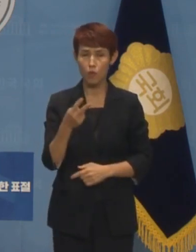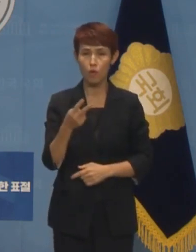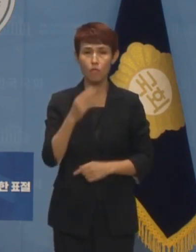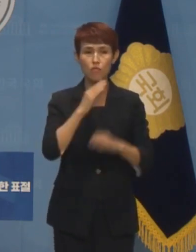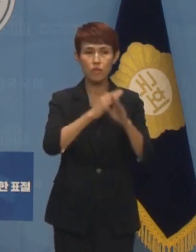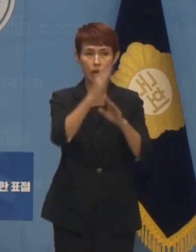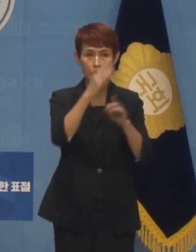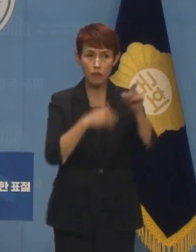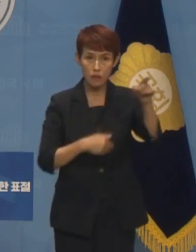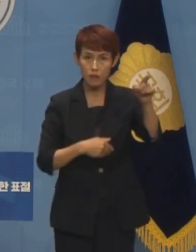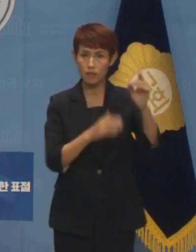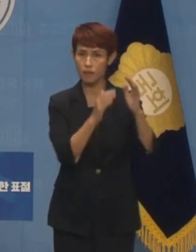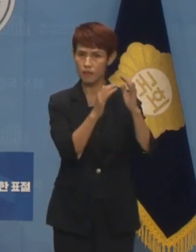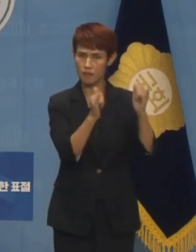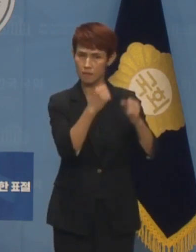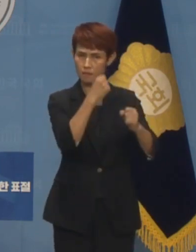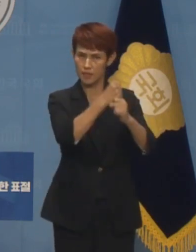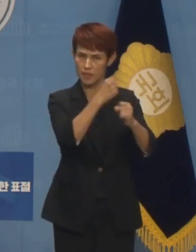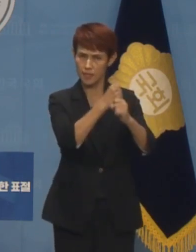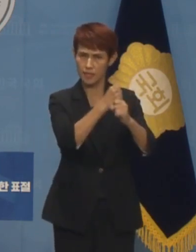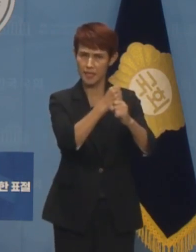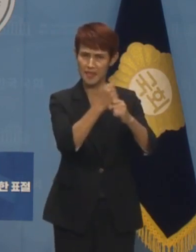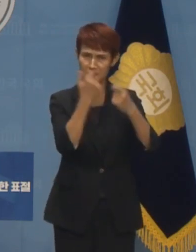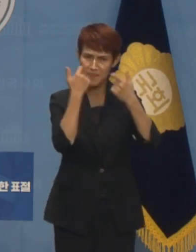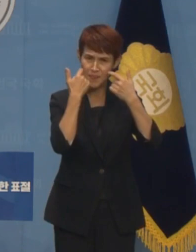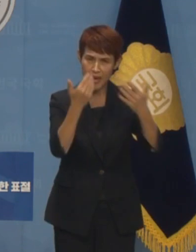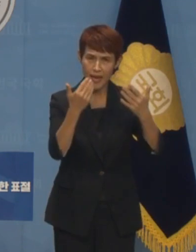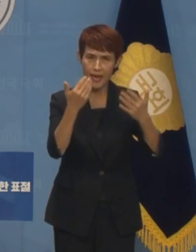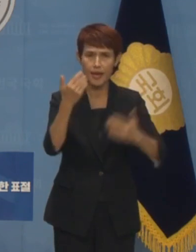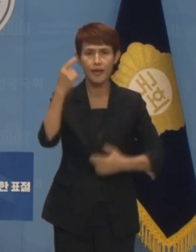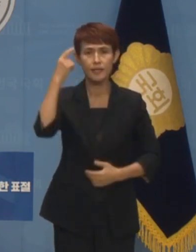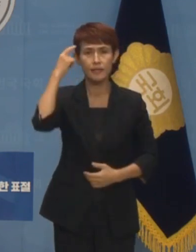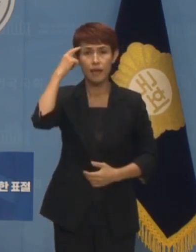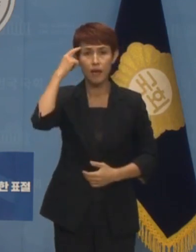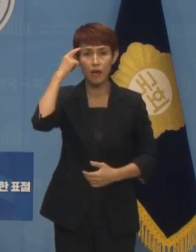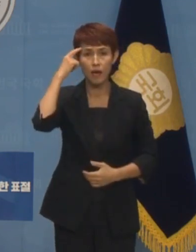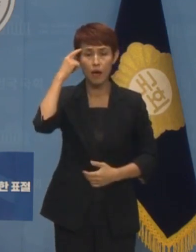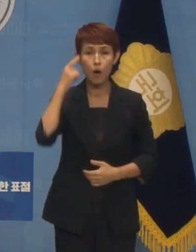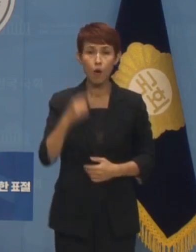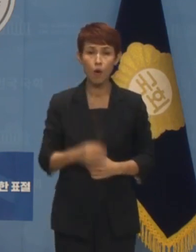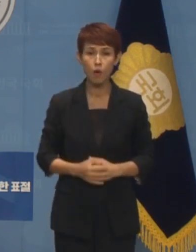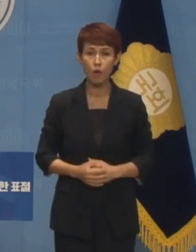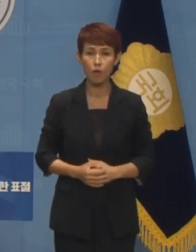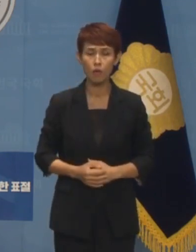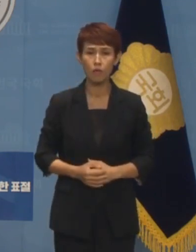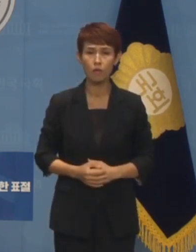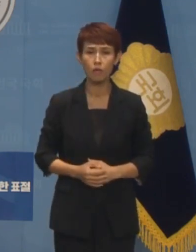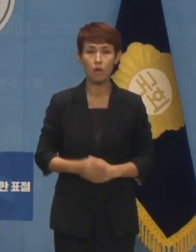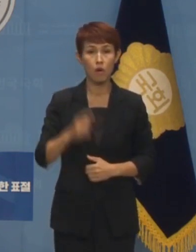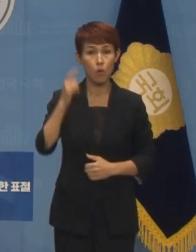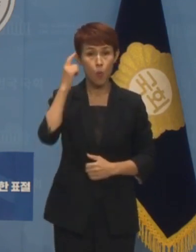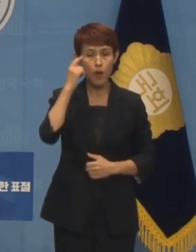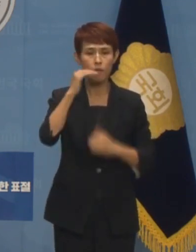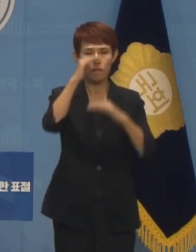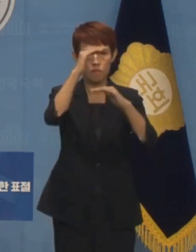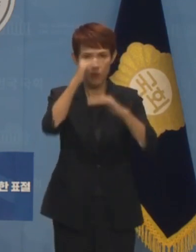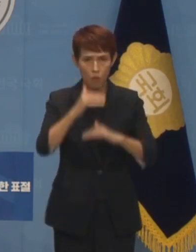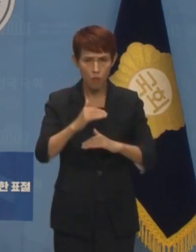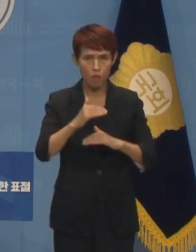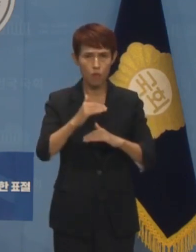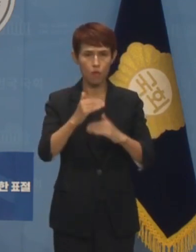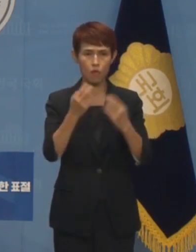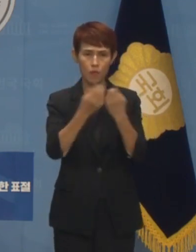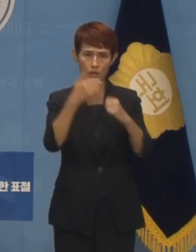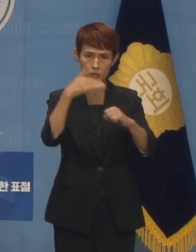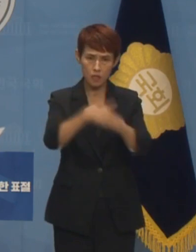북한 추종자가 작성한 것이다 라고 저는 볼 수밖에 없습니다. 서술과 방식,